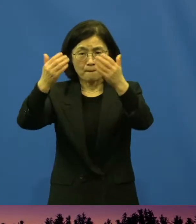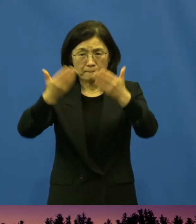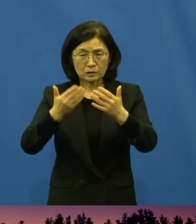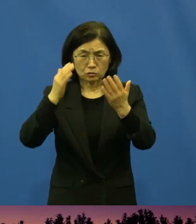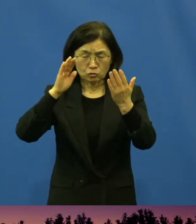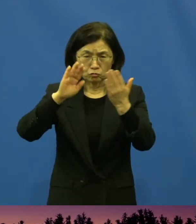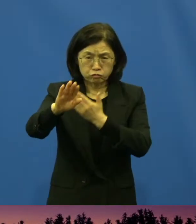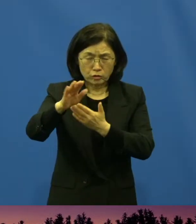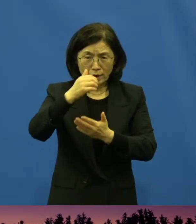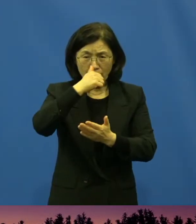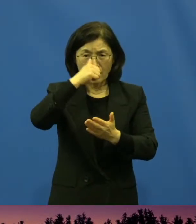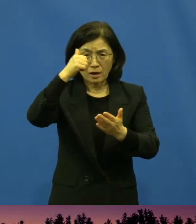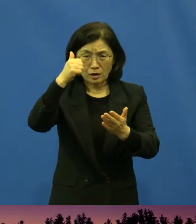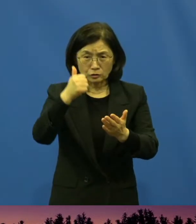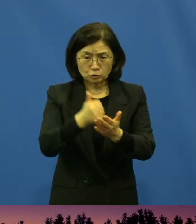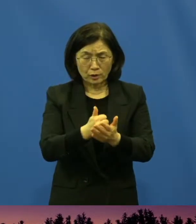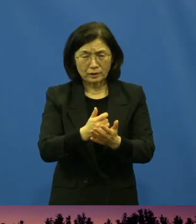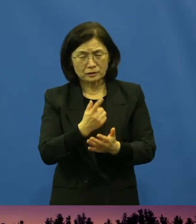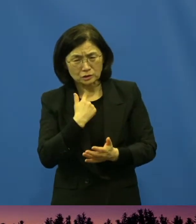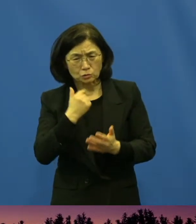들고